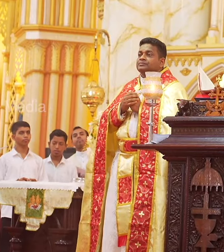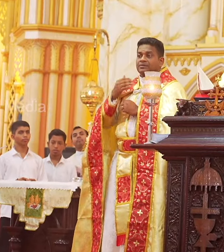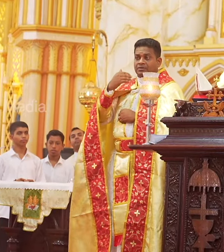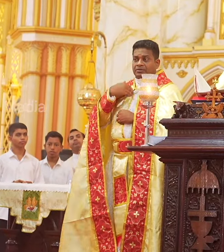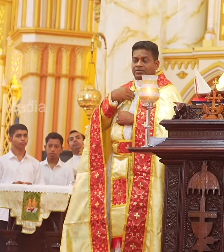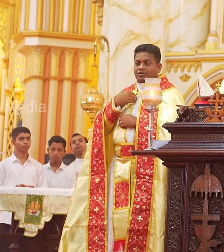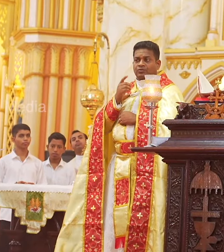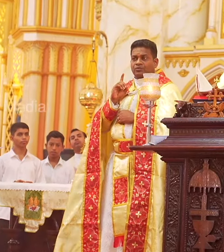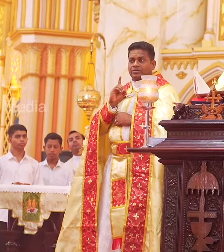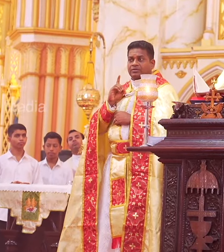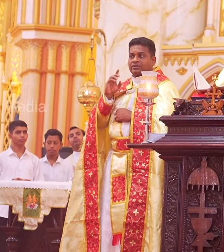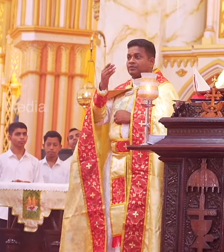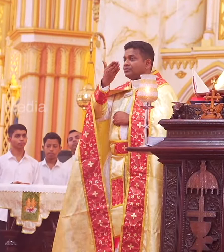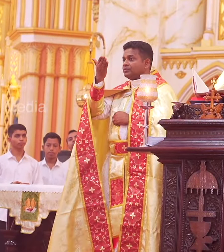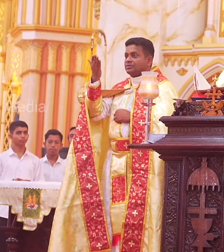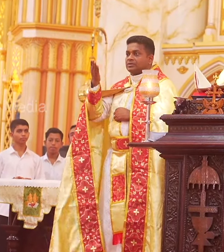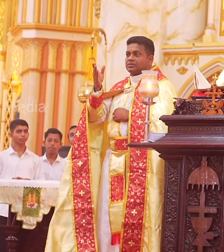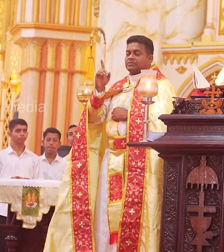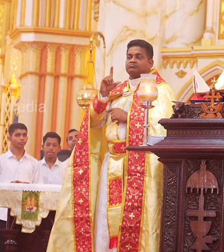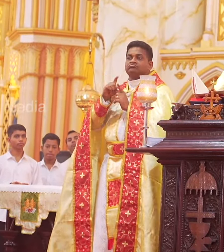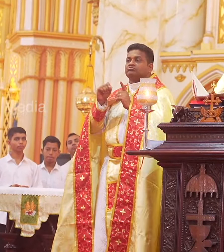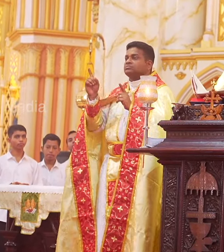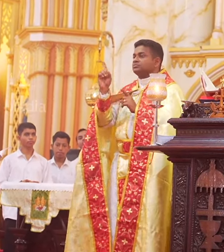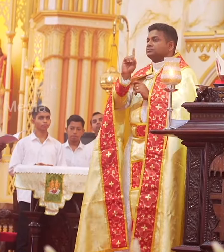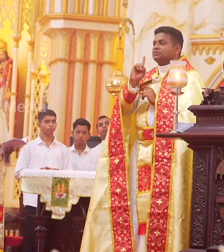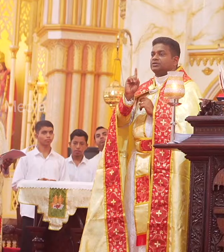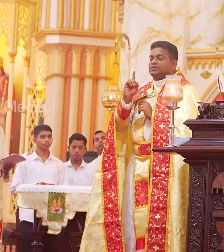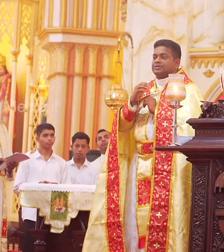എന്നെ കൂടാതെ നിങ്ങൾക്ക് ഒന്നും ചെയ്യാൻ കഴിയുകയില്ല.